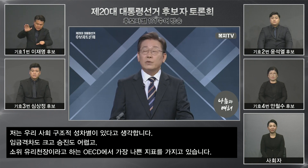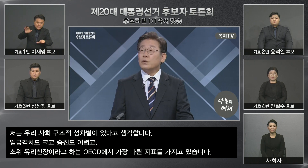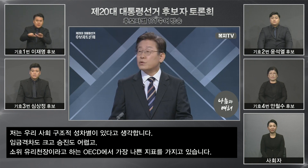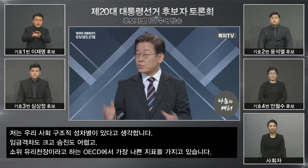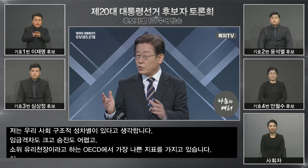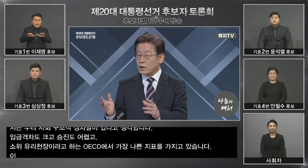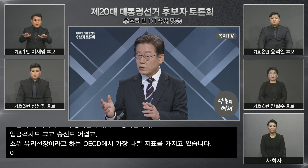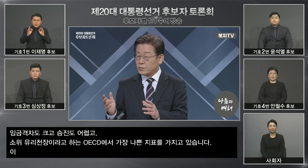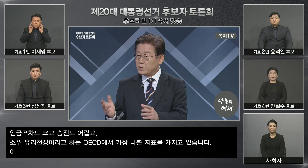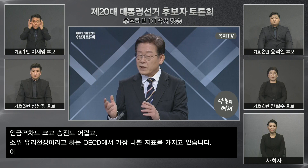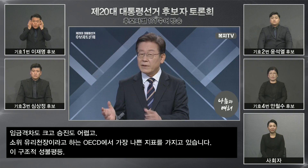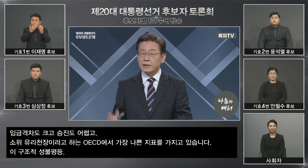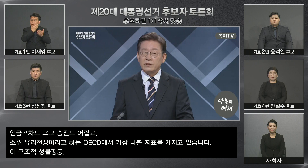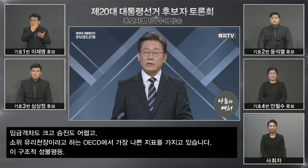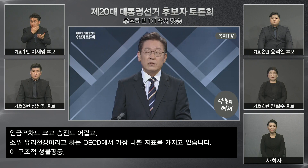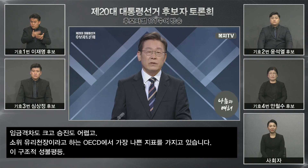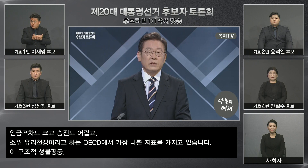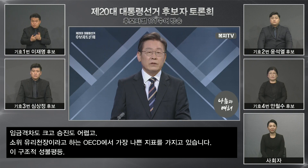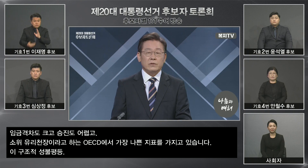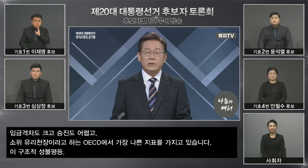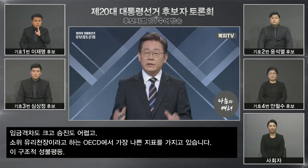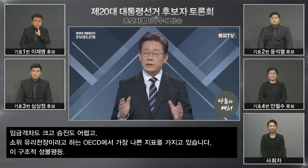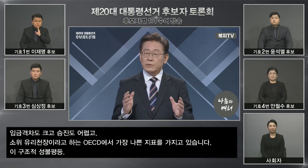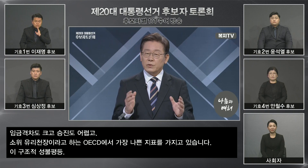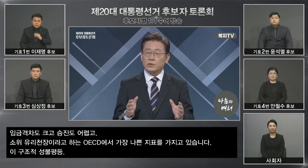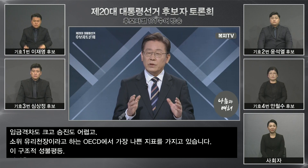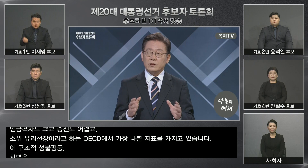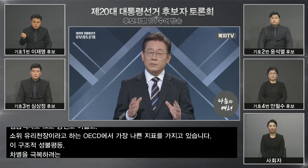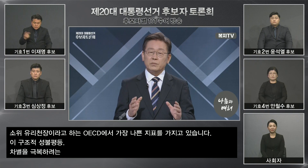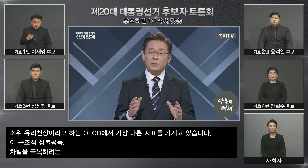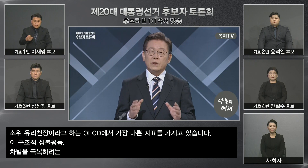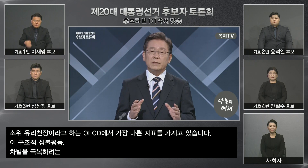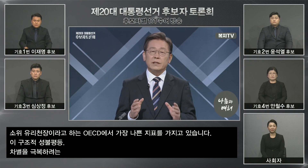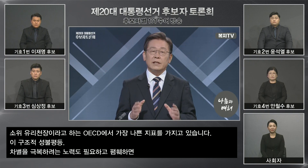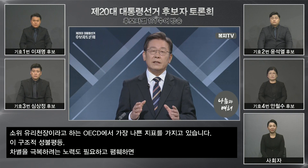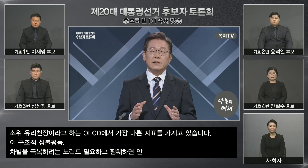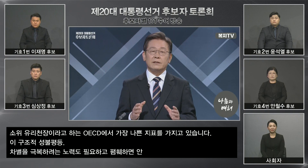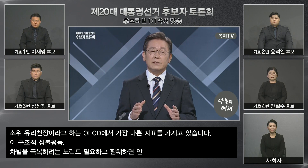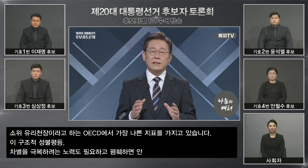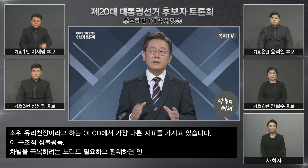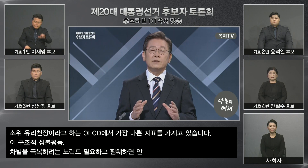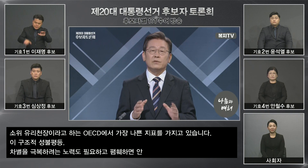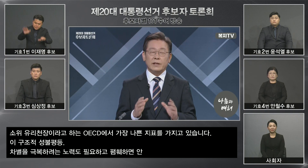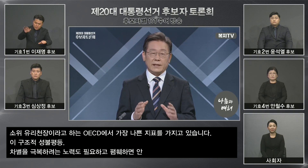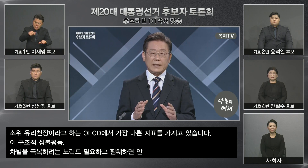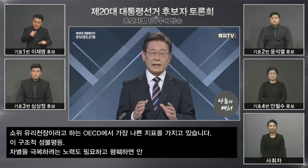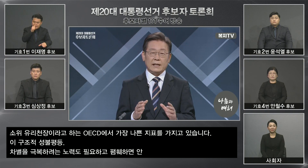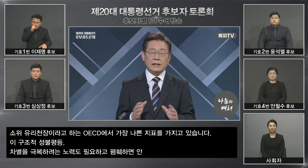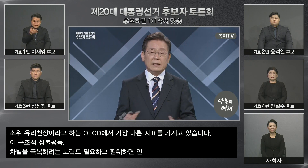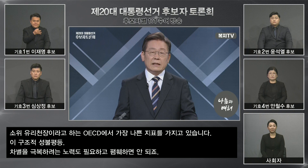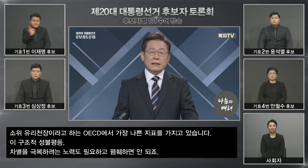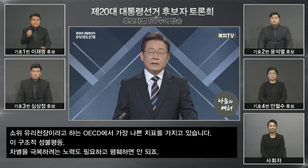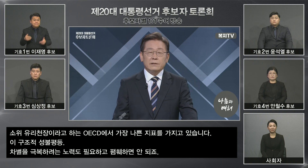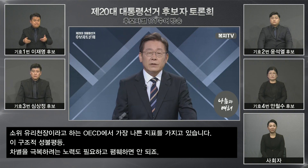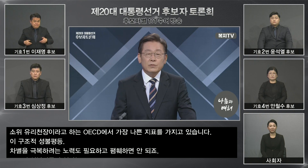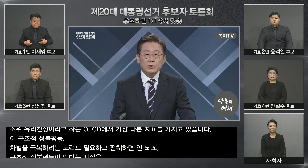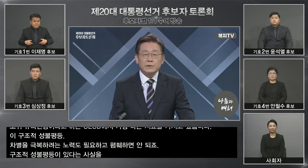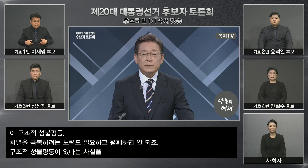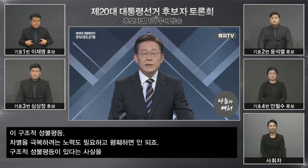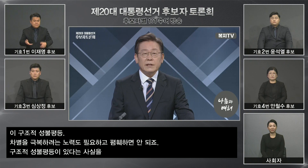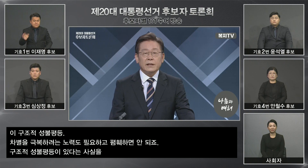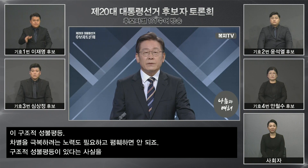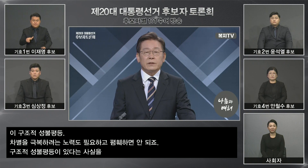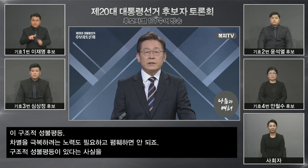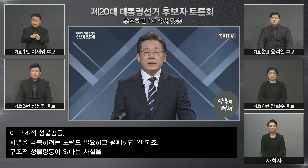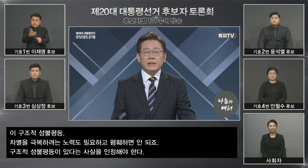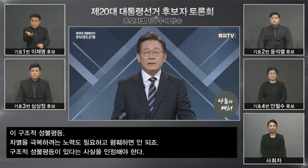극복하기 위한 노력도 중요하고 그 폄훼하면 안 되죠. 그 구조적 불평등이 있다는 사실을 인정도 해야 된다. 그런데 후보님